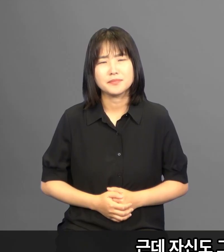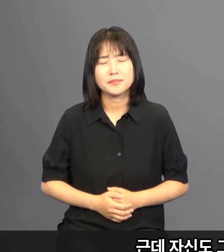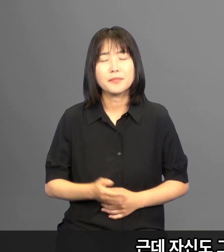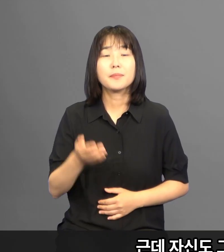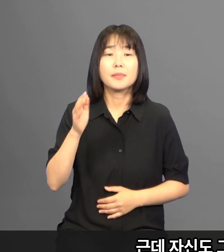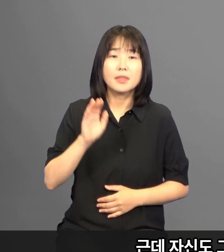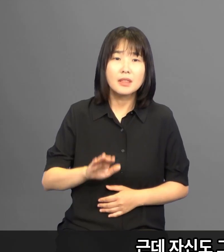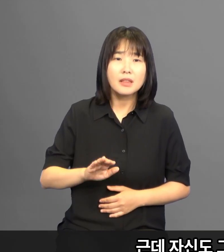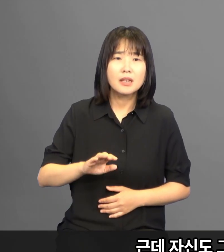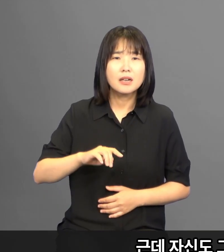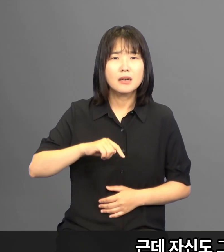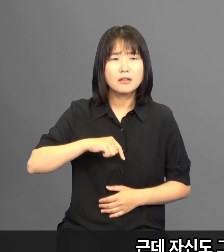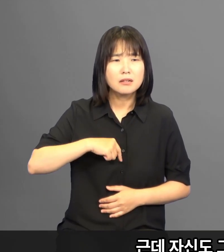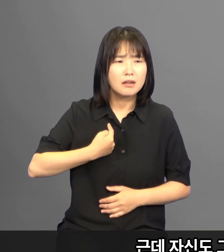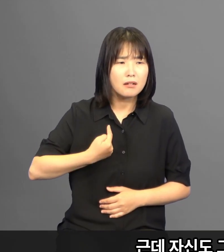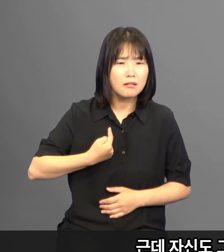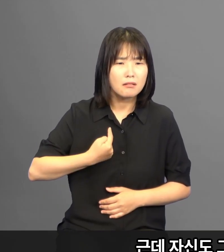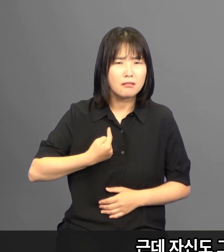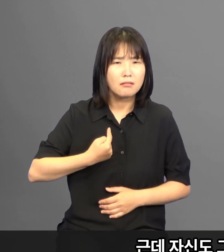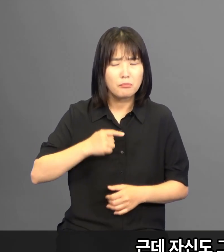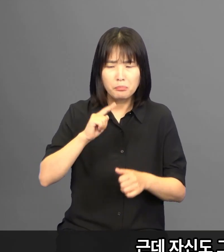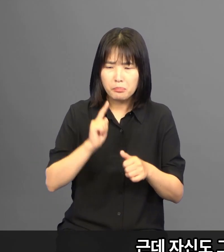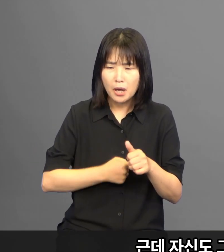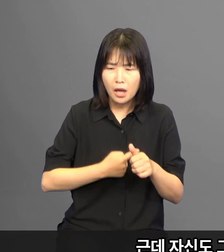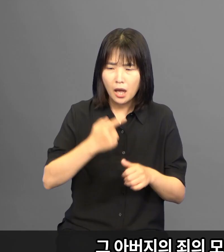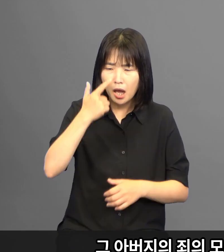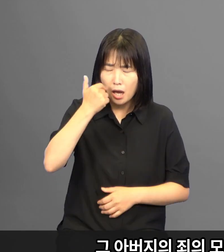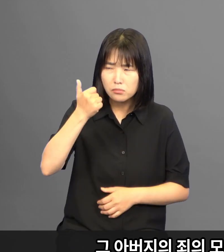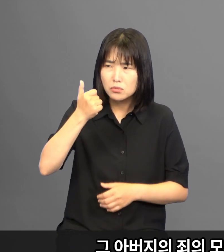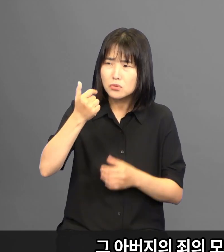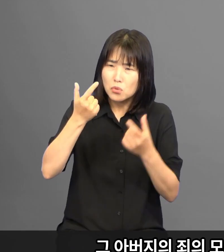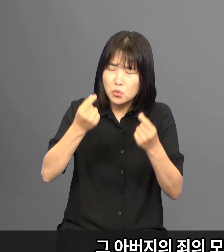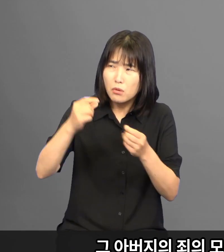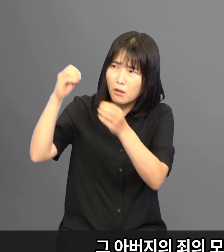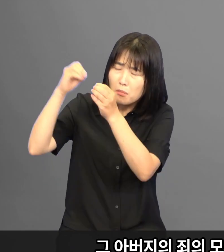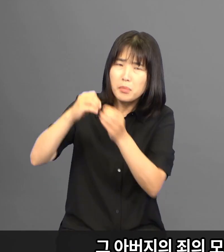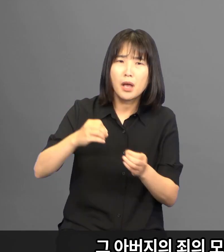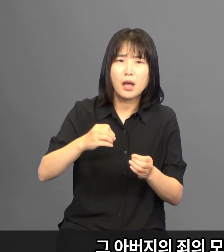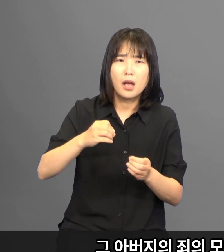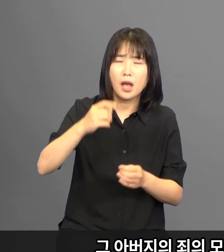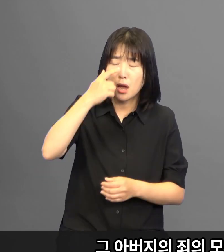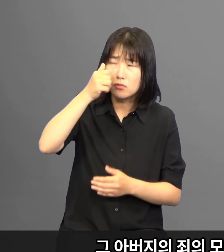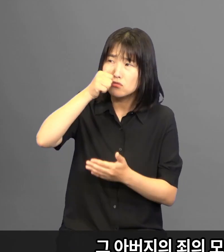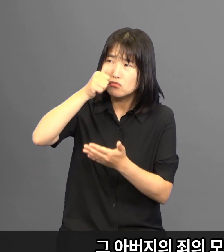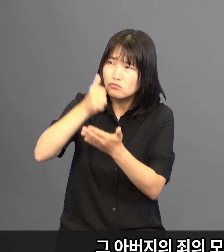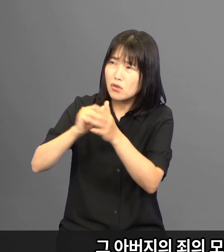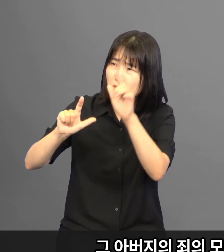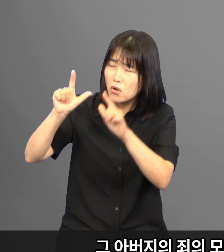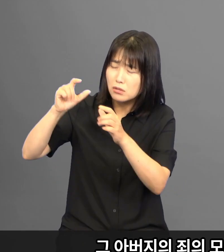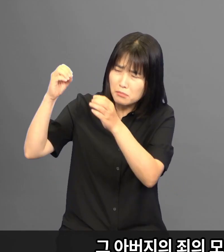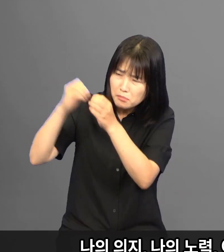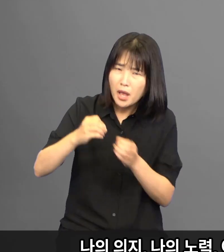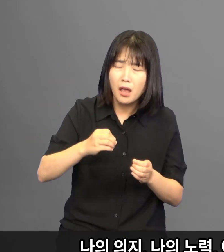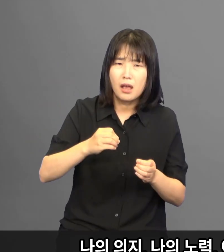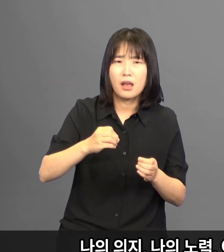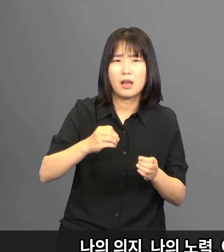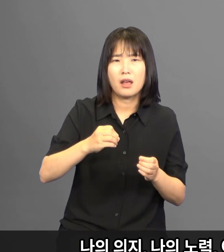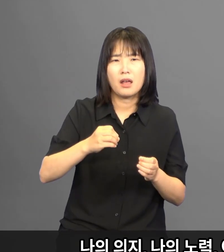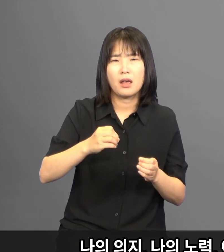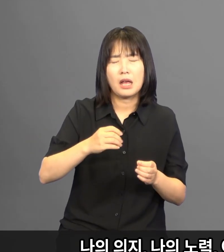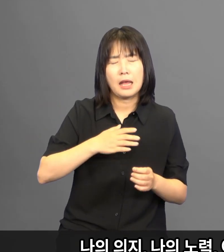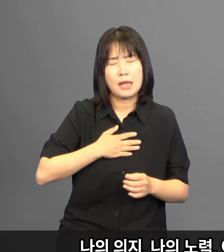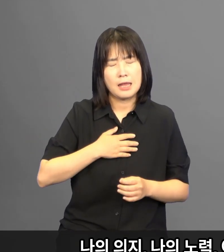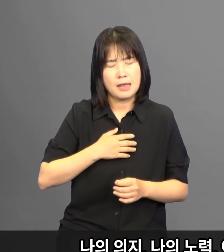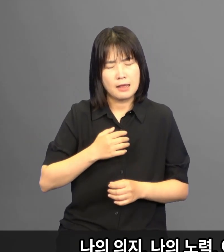근데 자신도 그냥 아버지를 똑같이 그 아버지의 죄의 모습을 그대로 닮은 것입니다. 나의